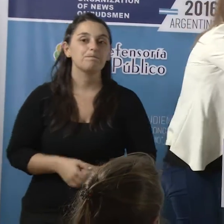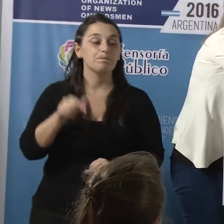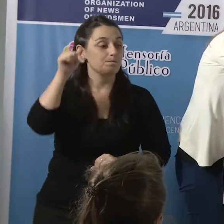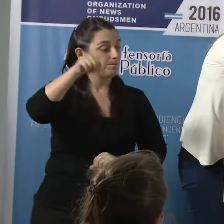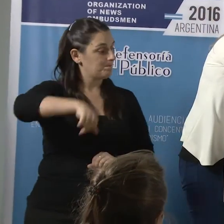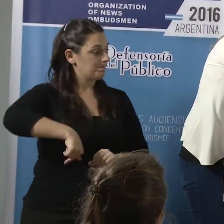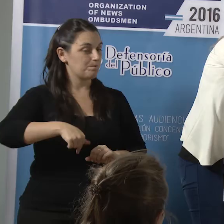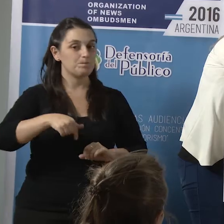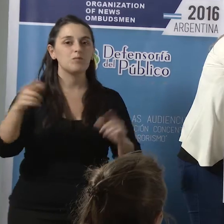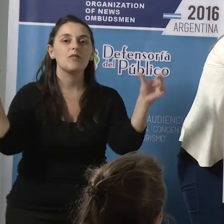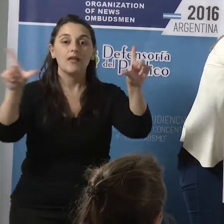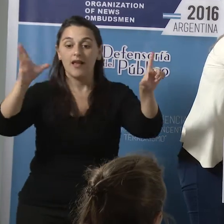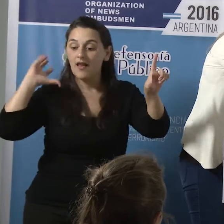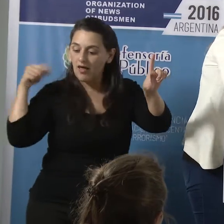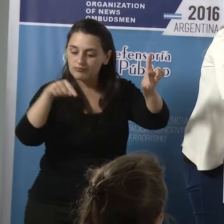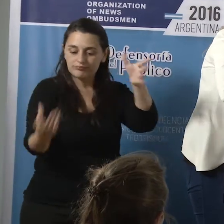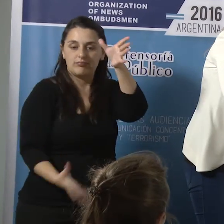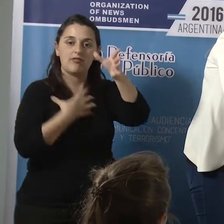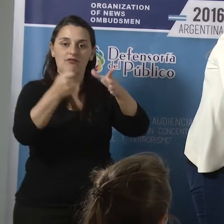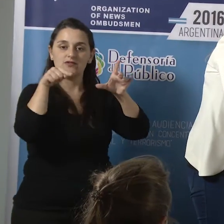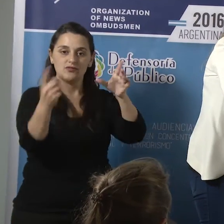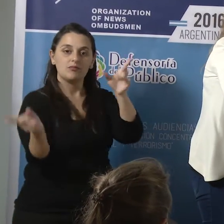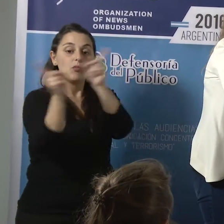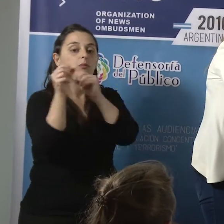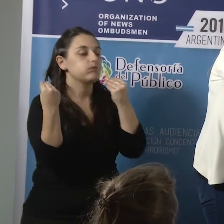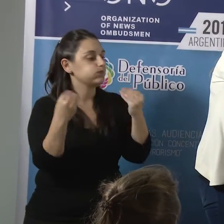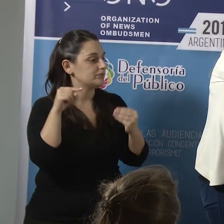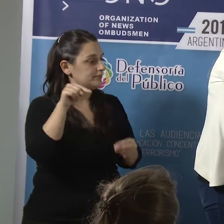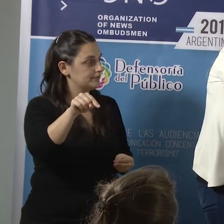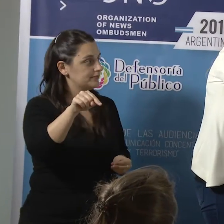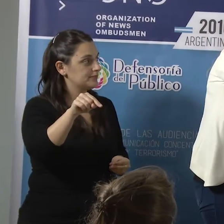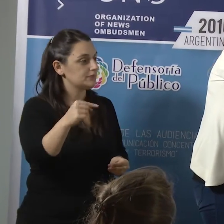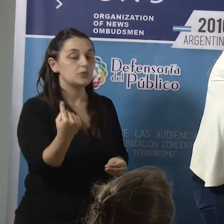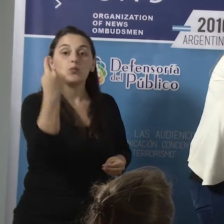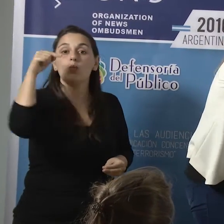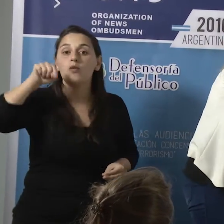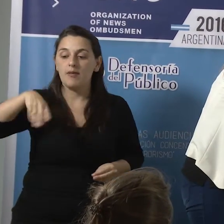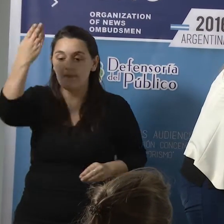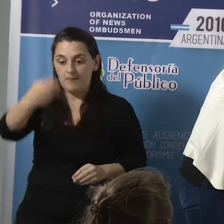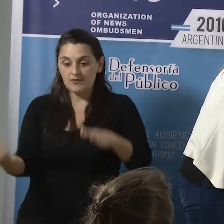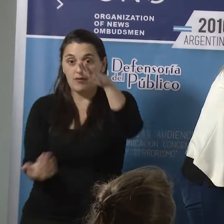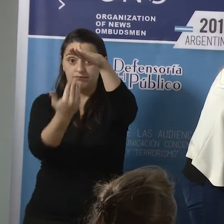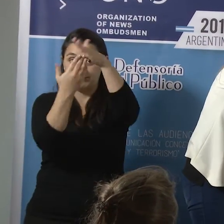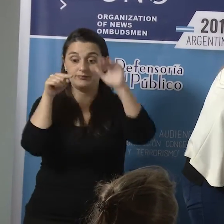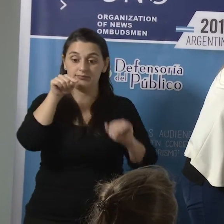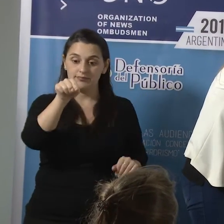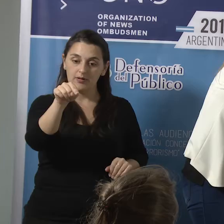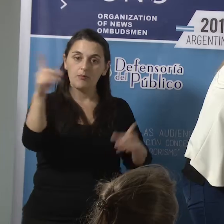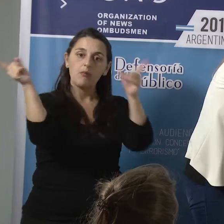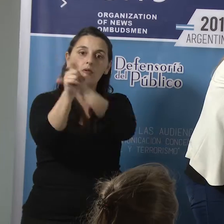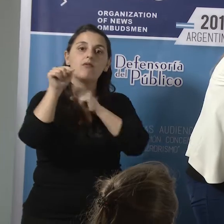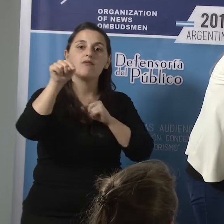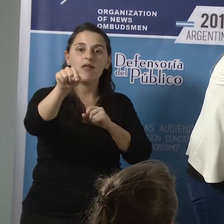defensorías de las audiencias. Dentro de los problemas actuales que se enfrenta la figura del defensor del televidente en Colombia, estas podrían